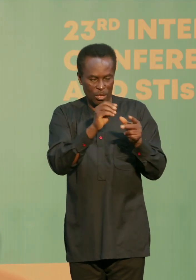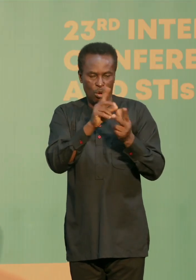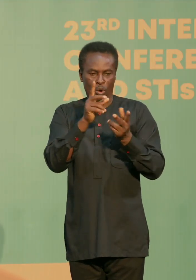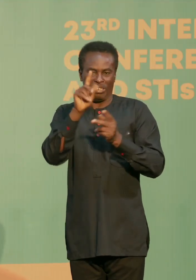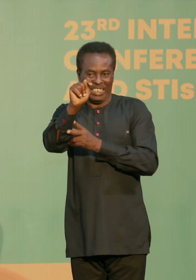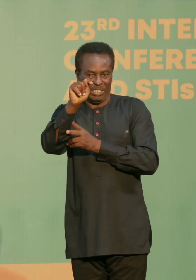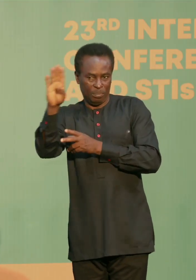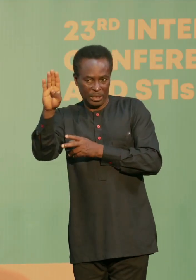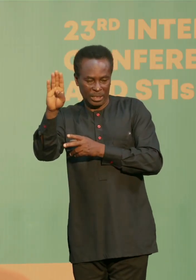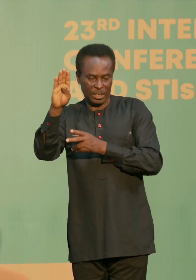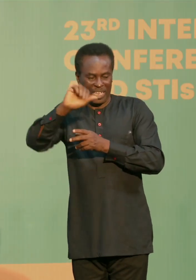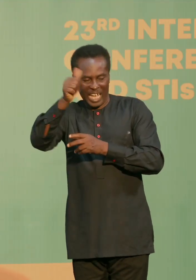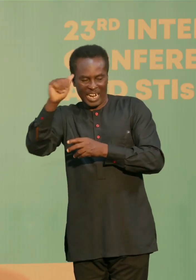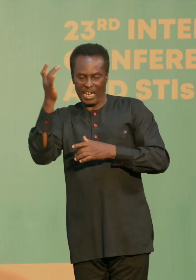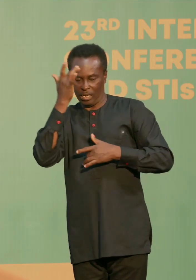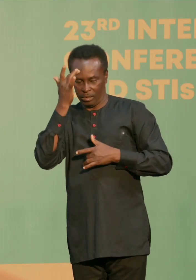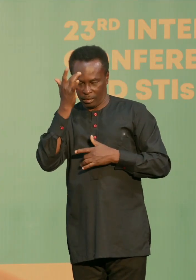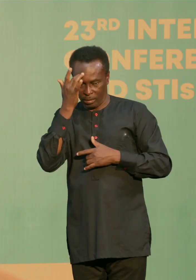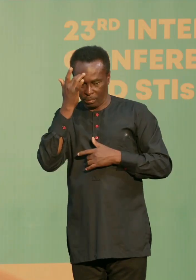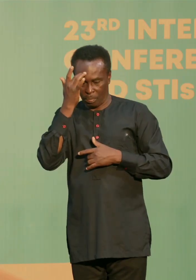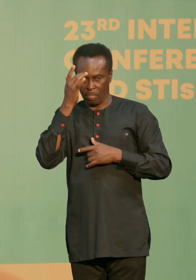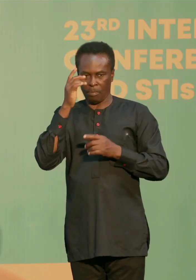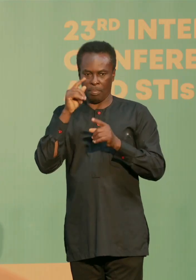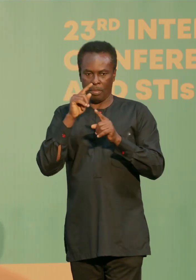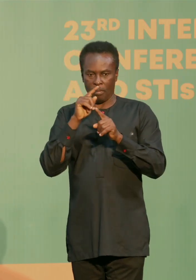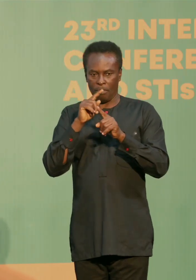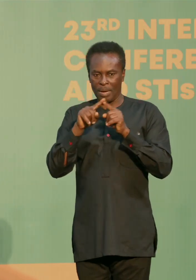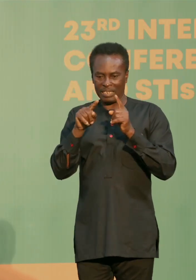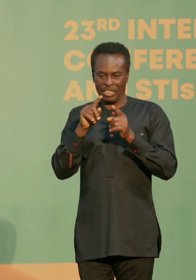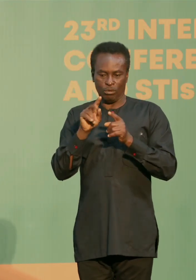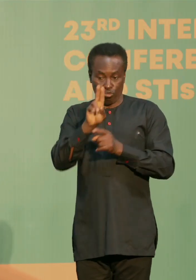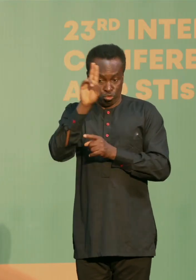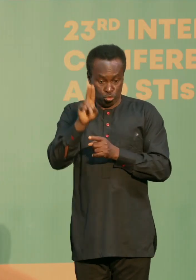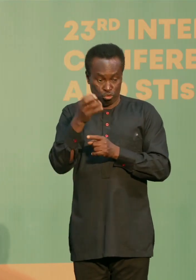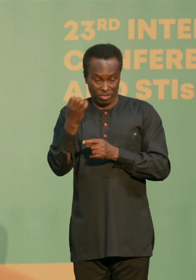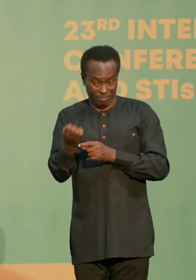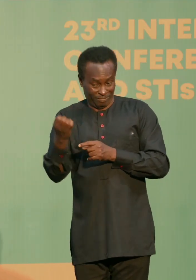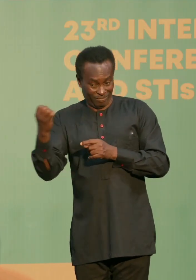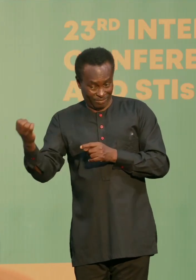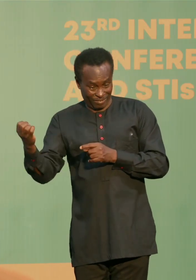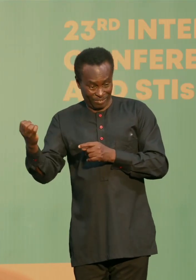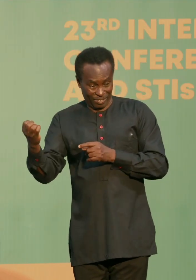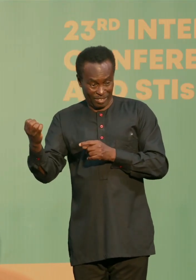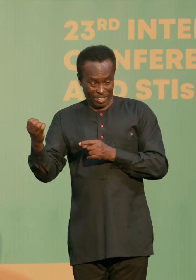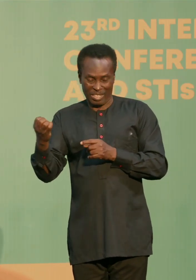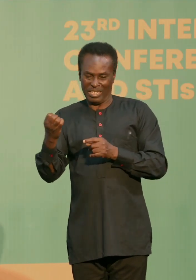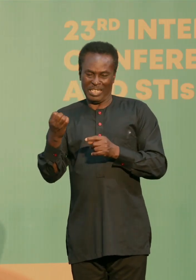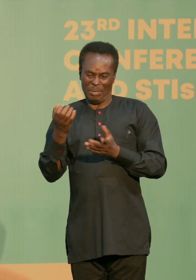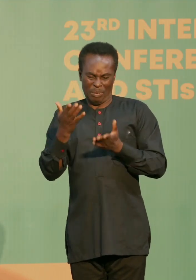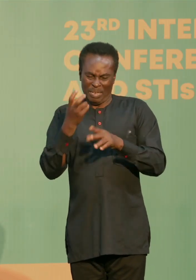etc. Donc, nous pouvons utiliser les mêmes équipements pour faire les diagnostics des IST.